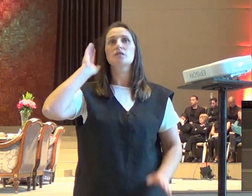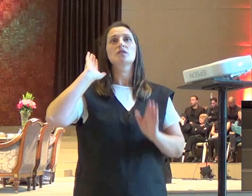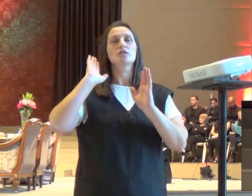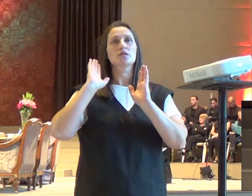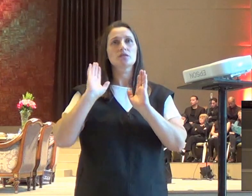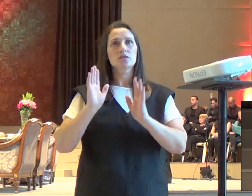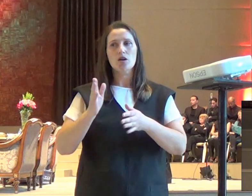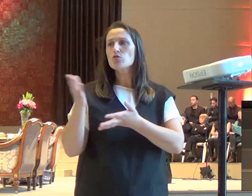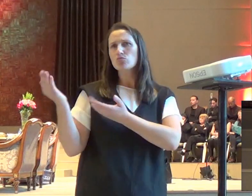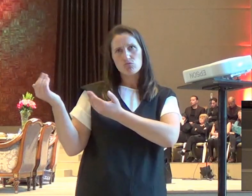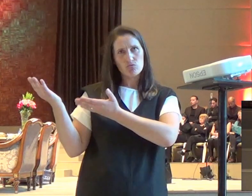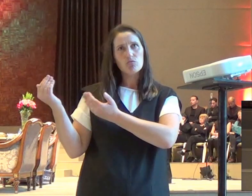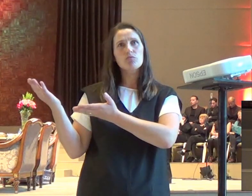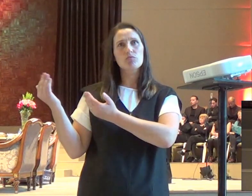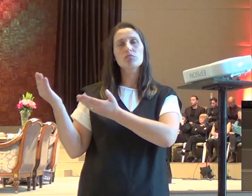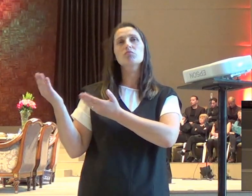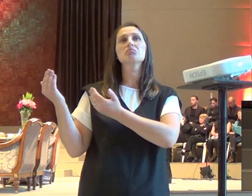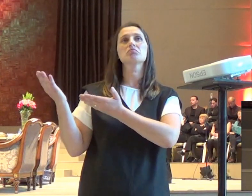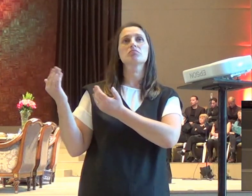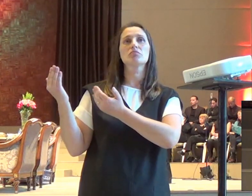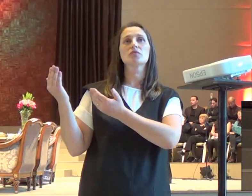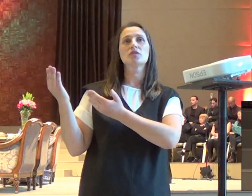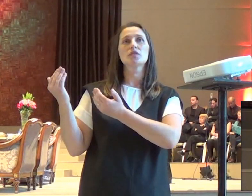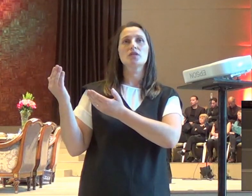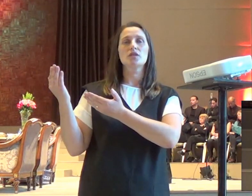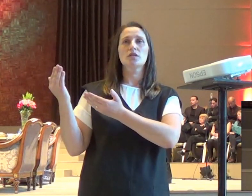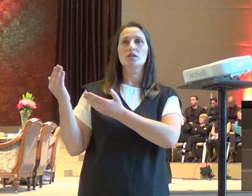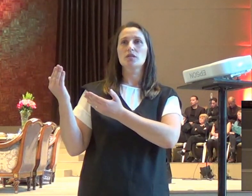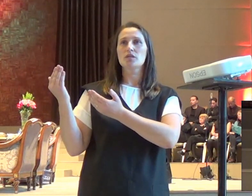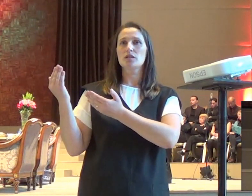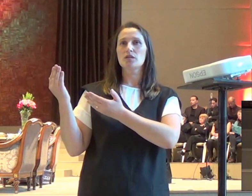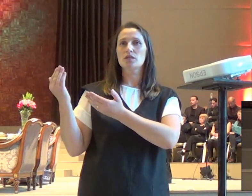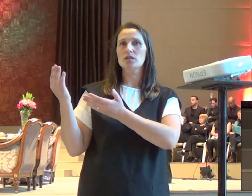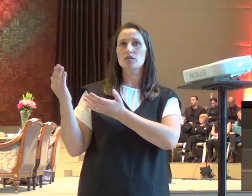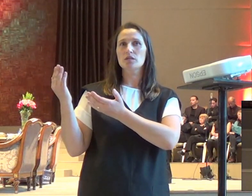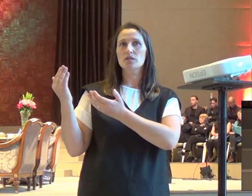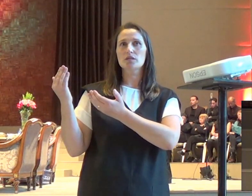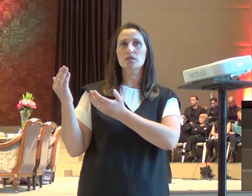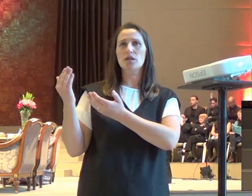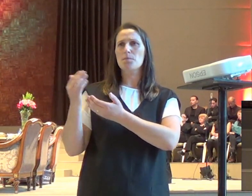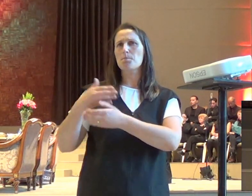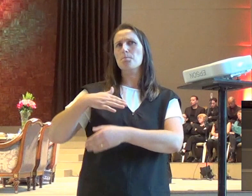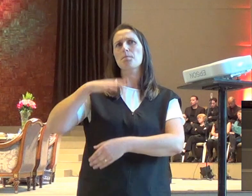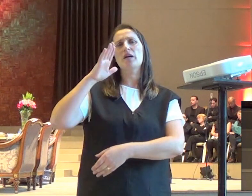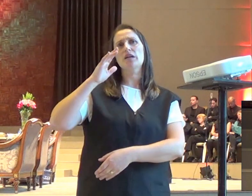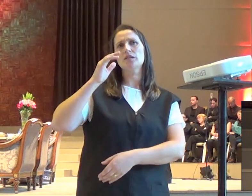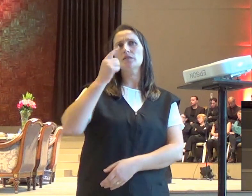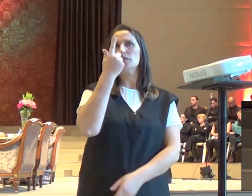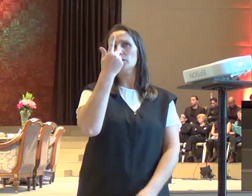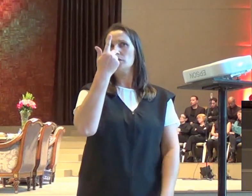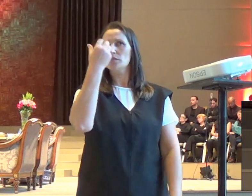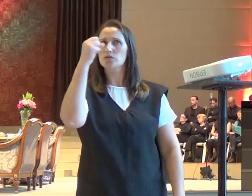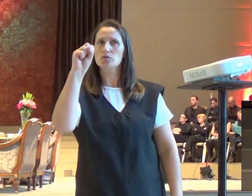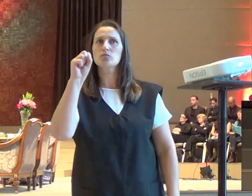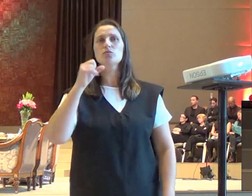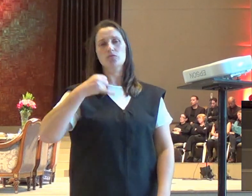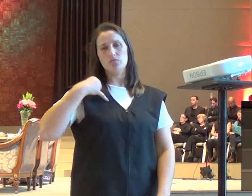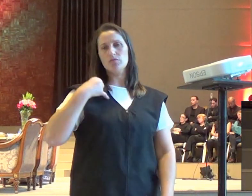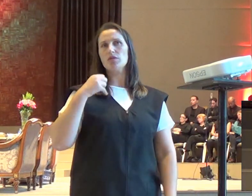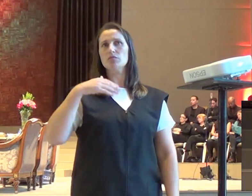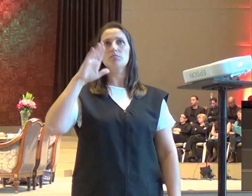vamos dizer assim acima dos 18 anos e eles